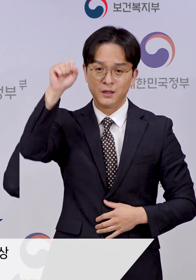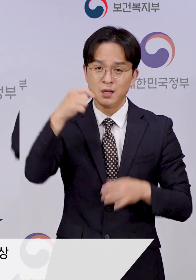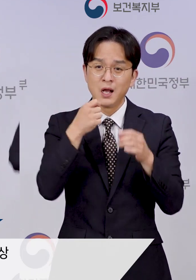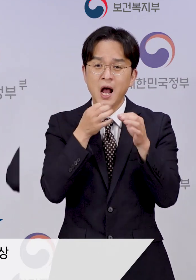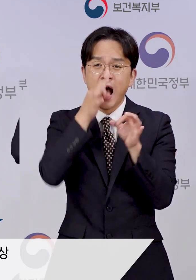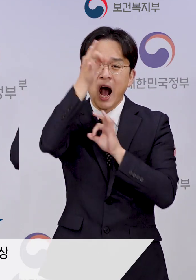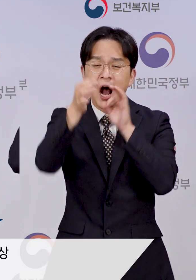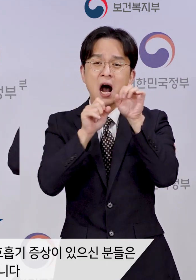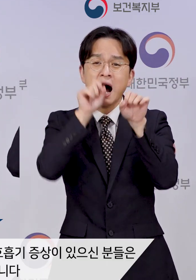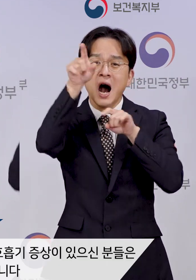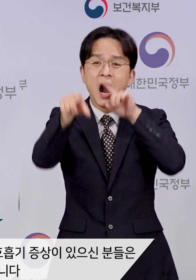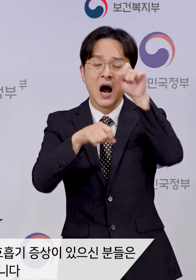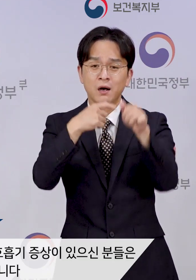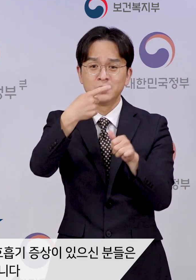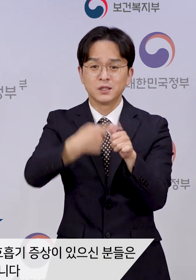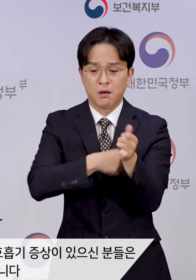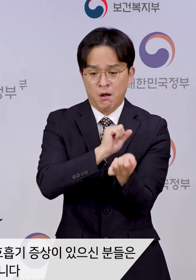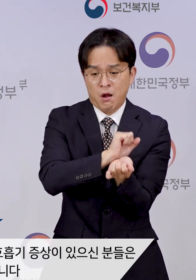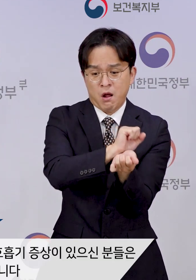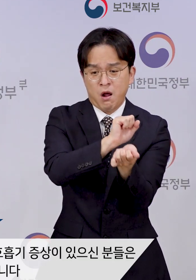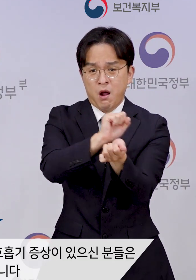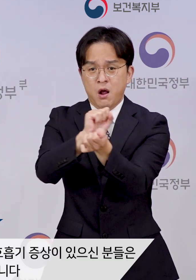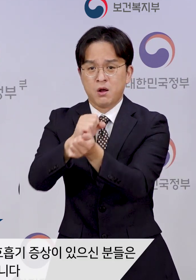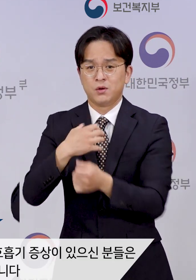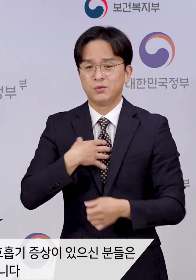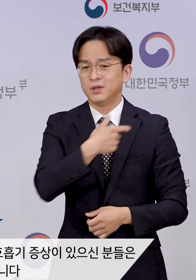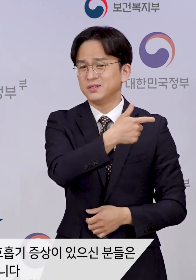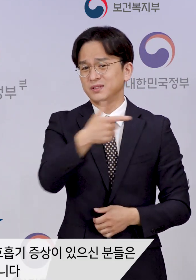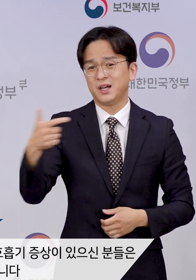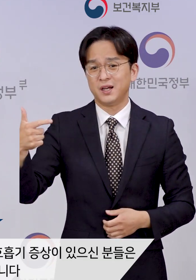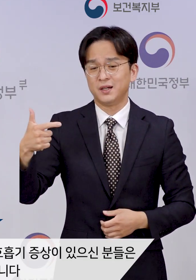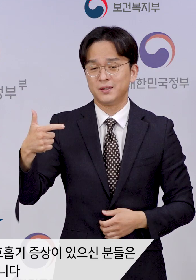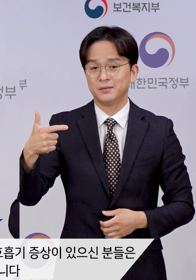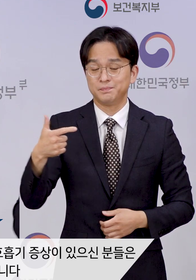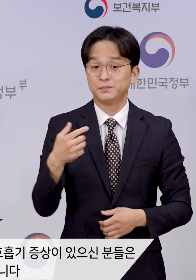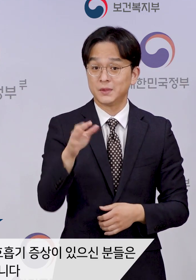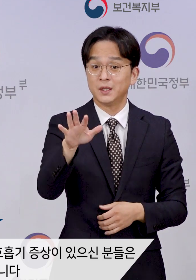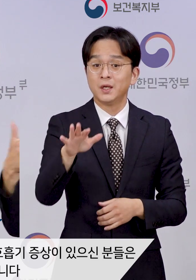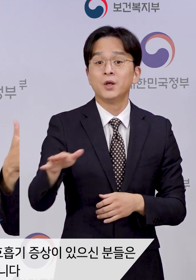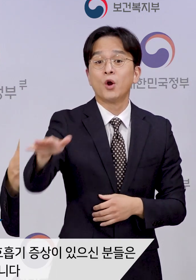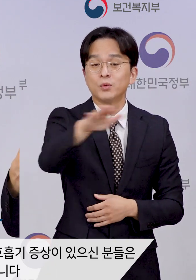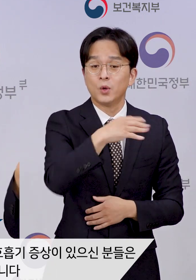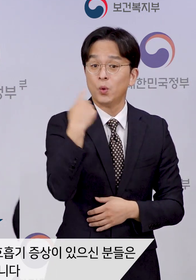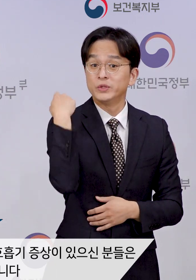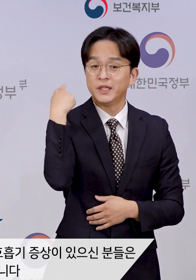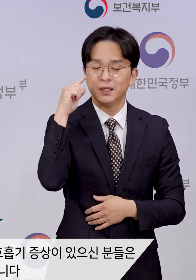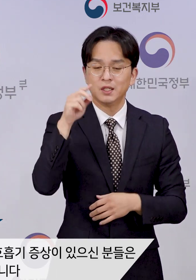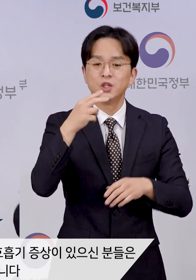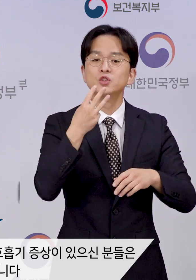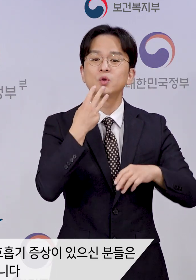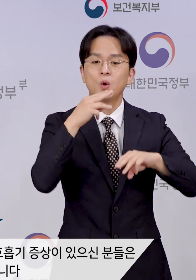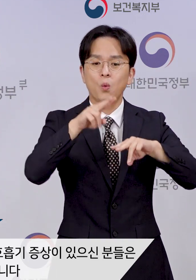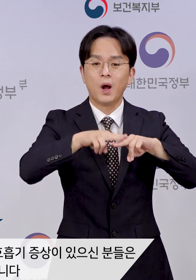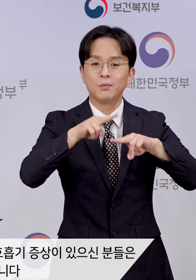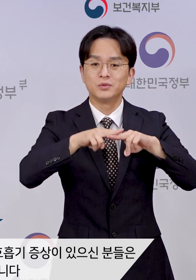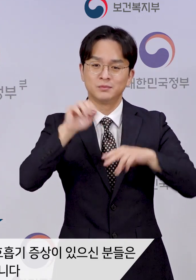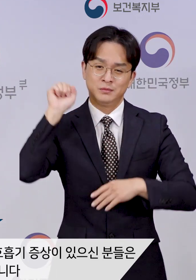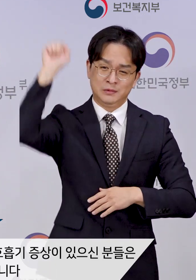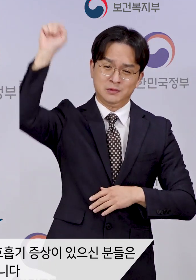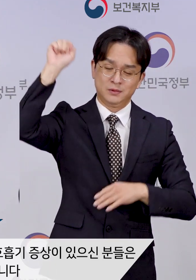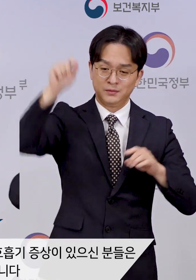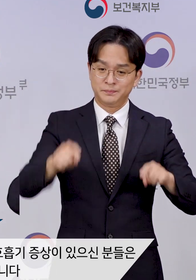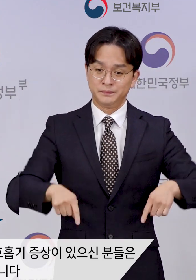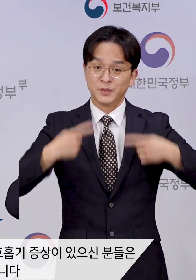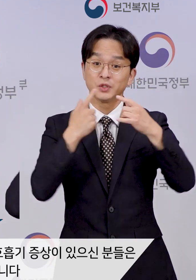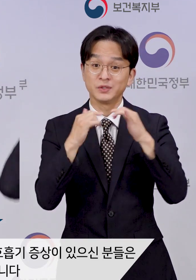분석됩니다. 어제 서울의 집회에 참석하신 분들 중 발열이나 기침 등 호흡기 증상이 있으신 분들은